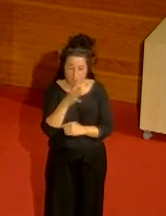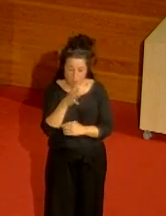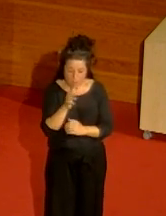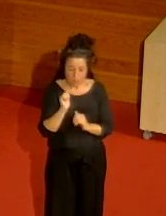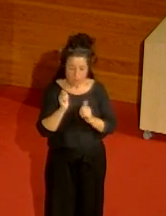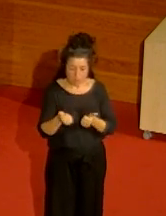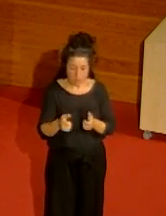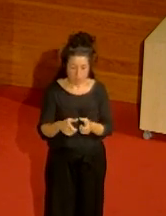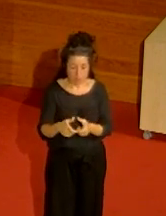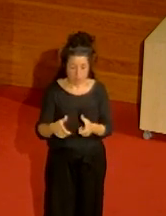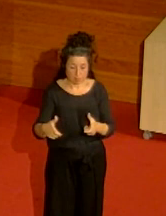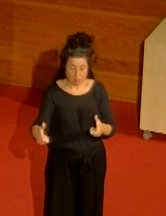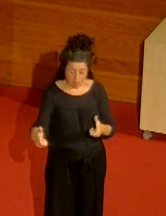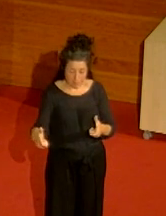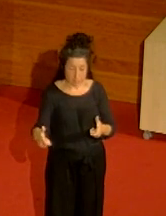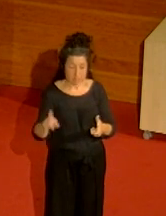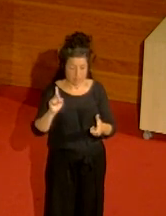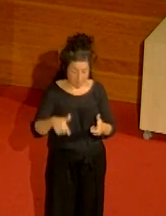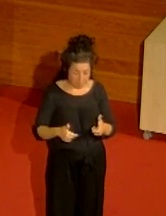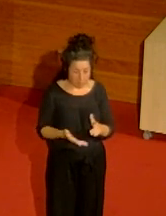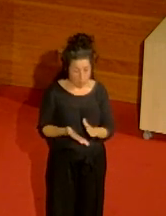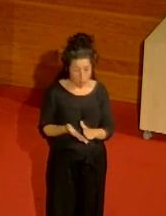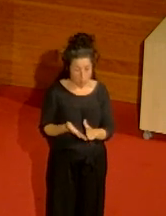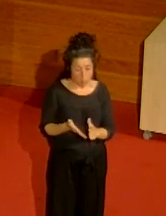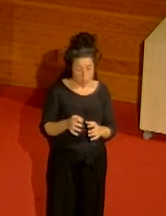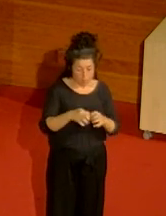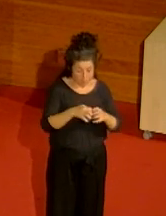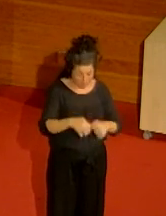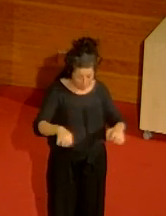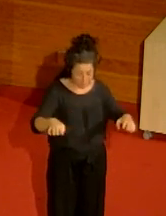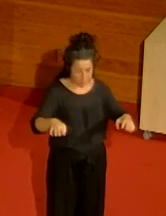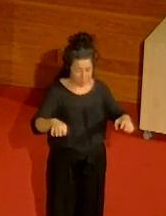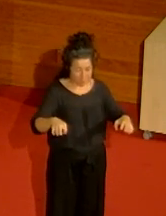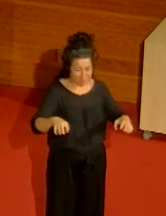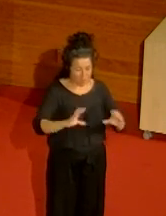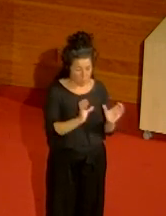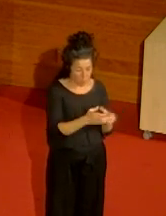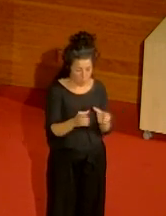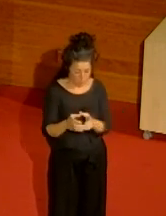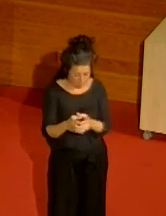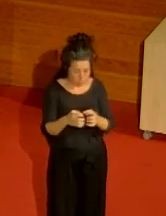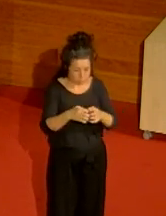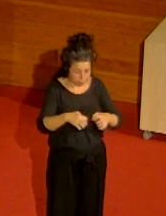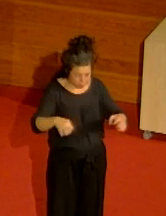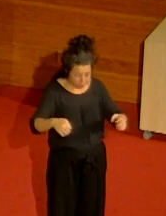entre tendencias y ideologías también tiene que ver con esta división casi étnica dentro de los judíos